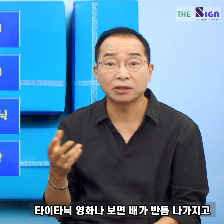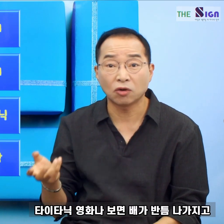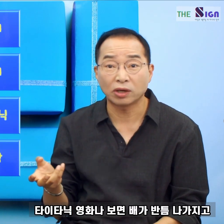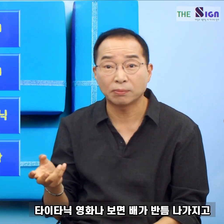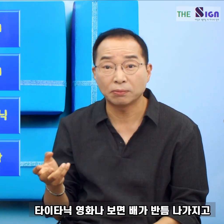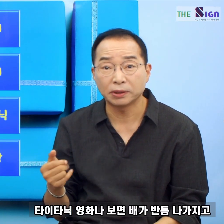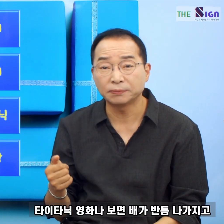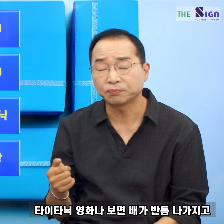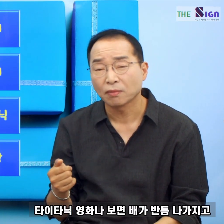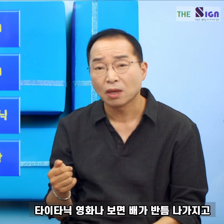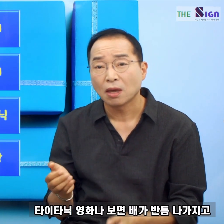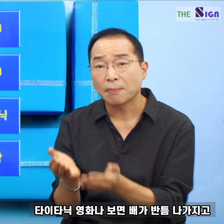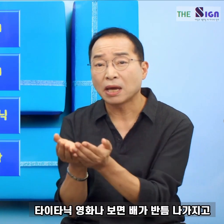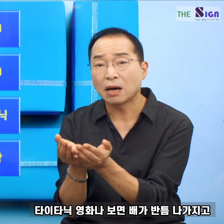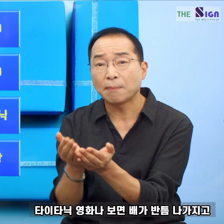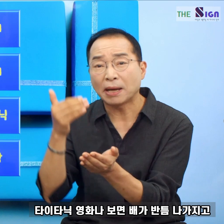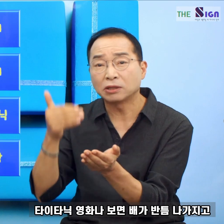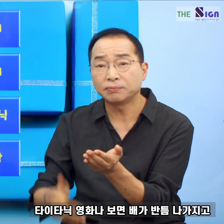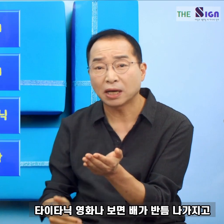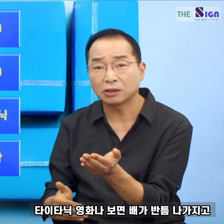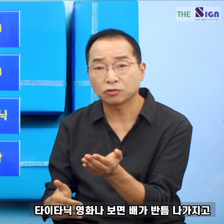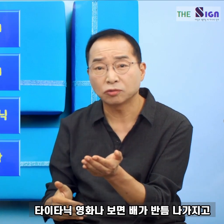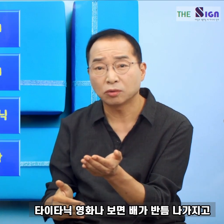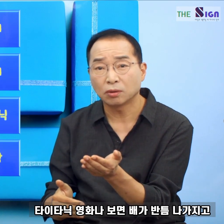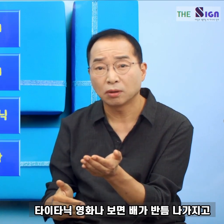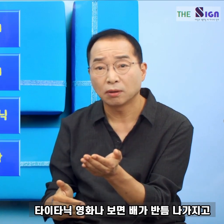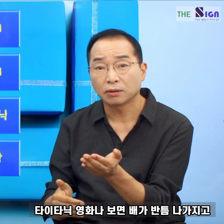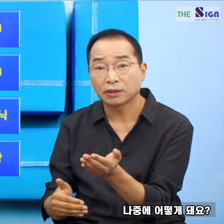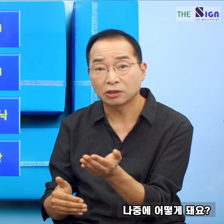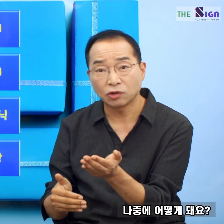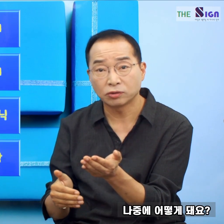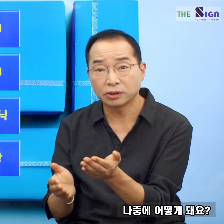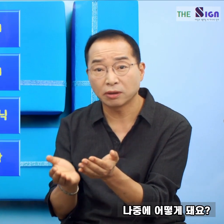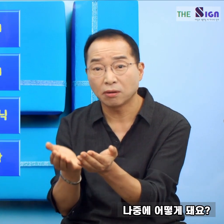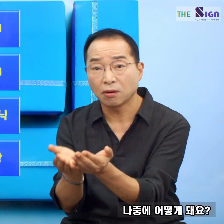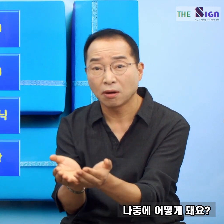영화나 보면은 배가 반틈 나가지고 나중에 어떻게 돼요?